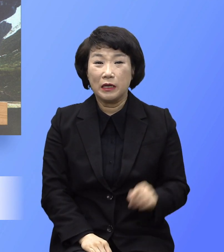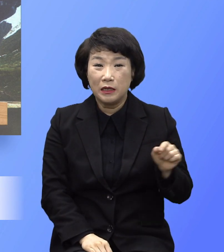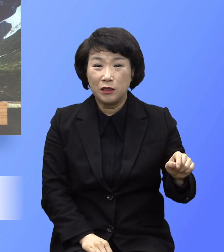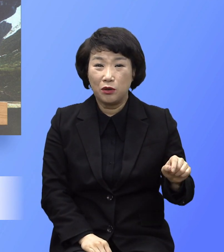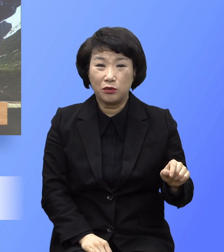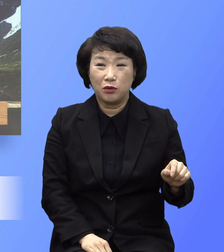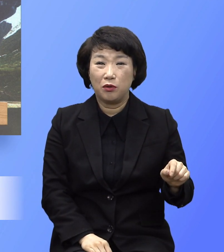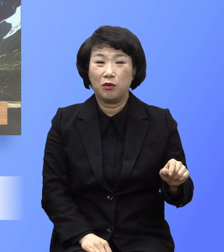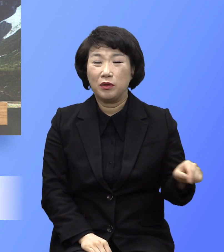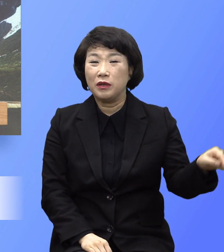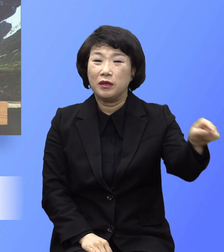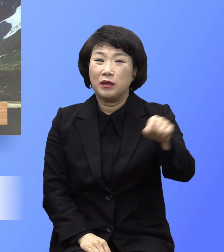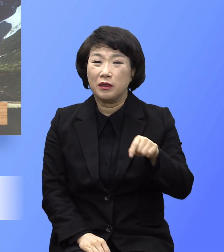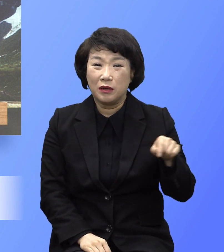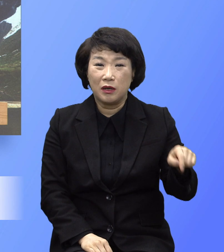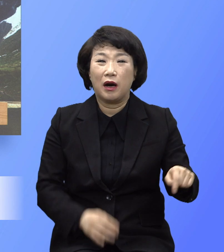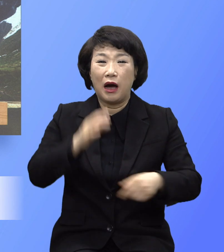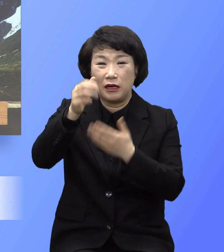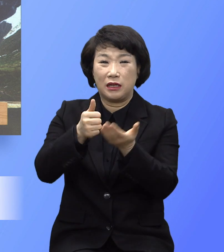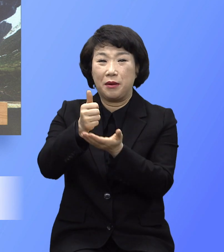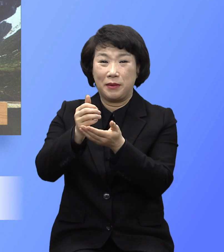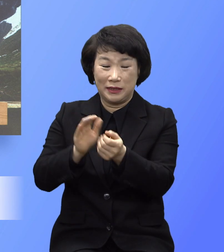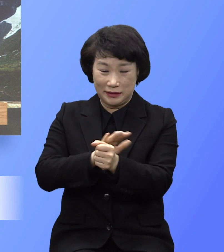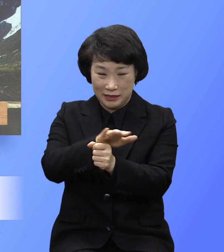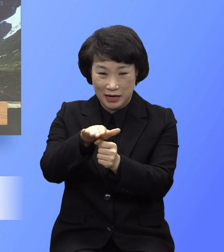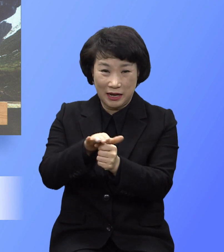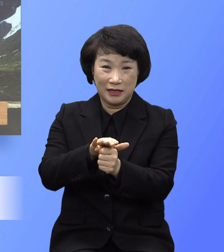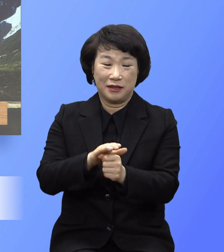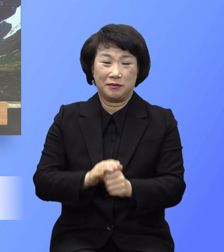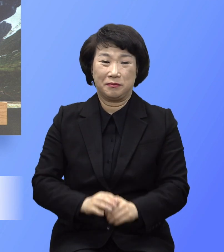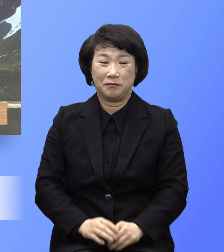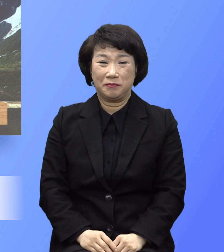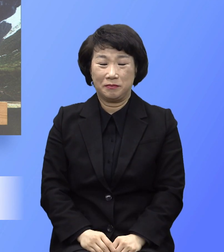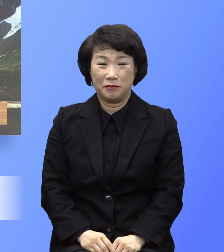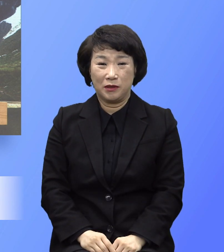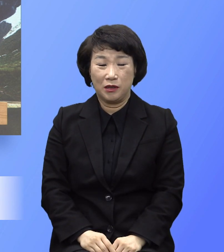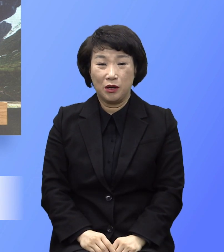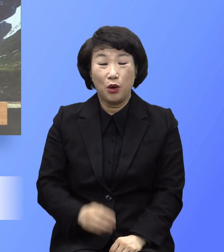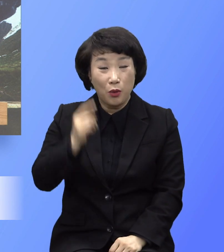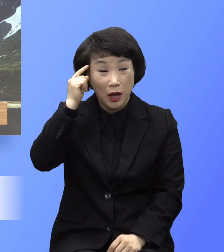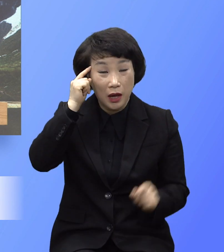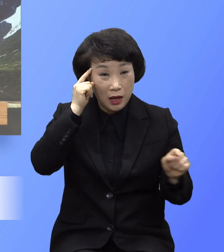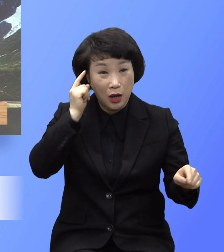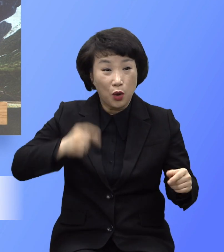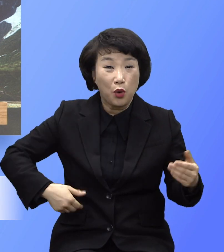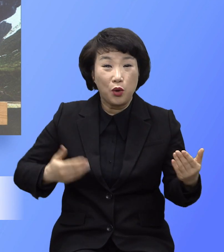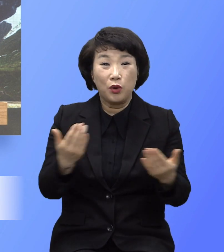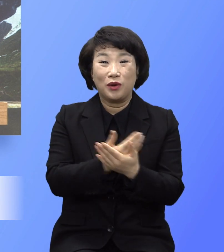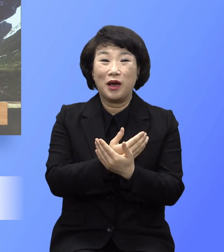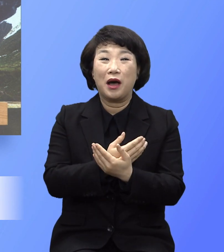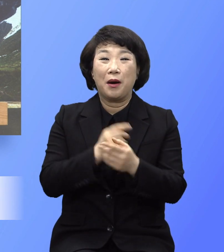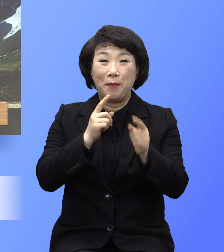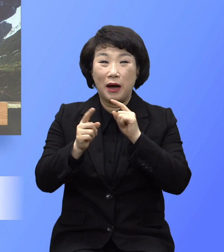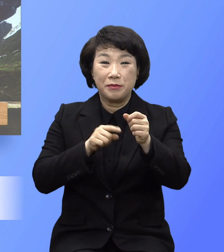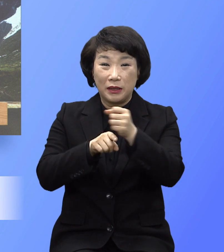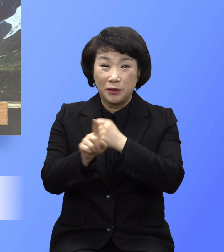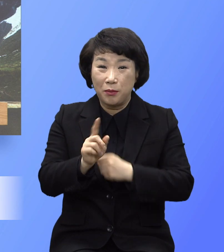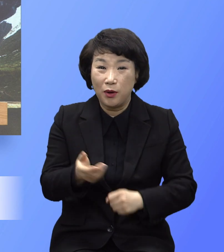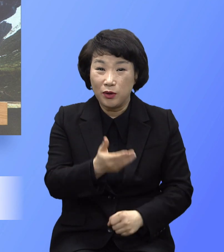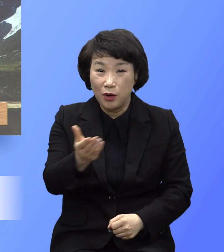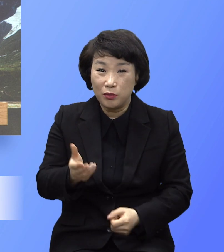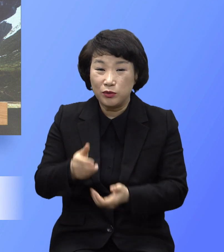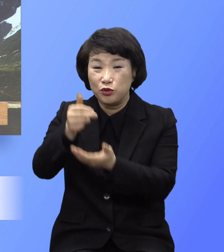이것 또한 하나님의 사랑입니다. 왜 회개하라는 말은